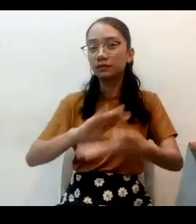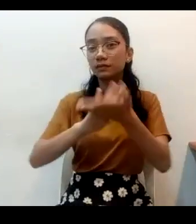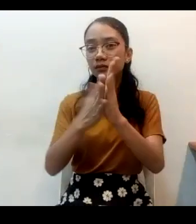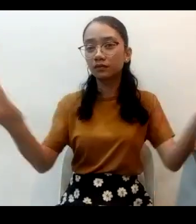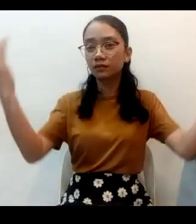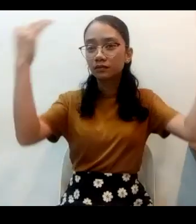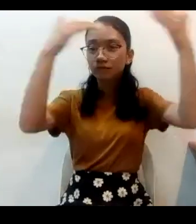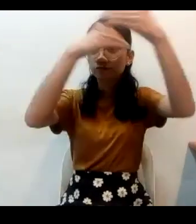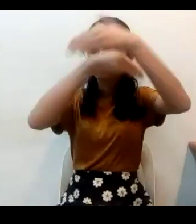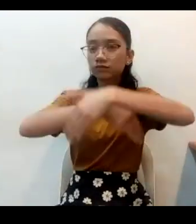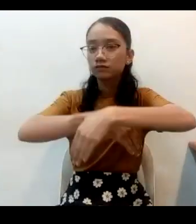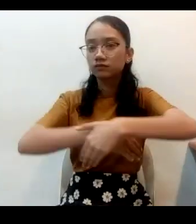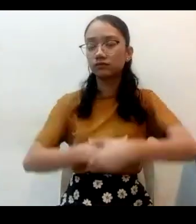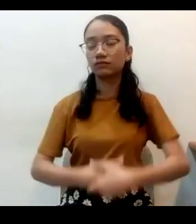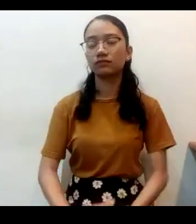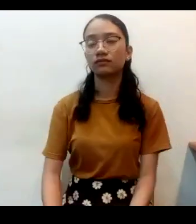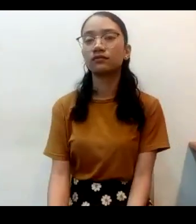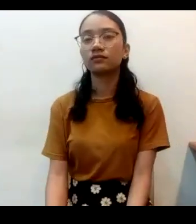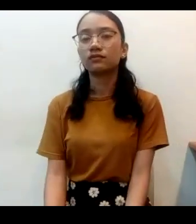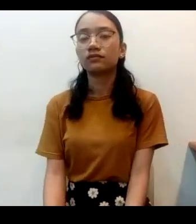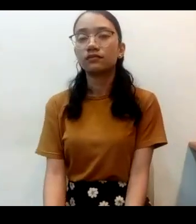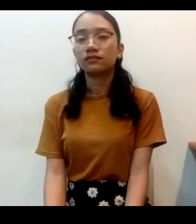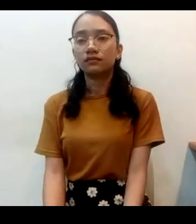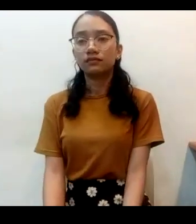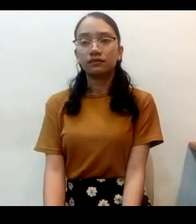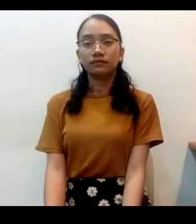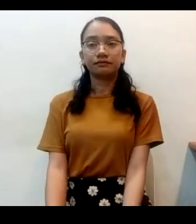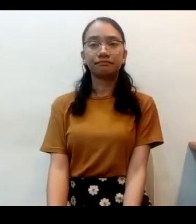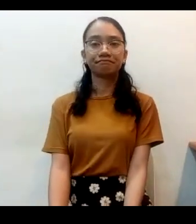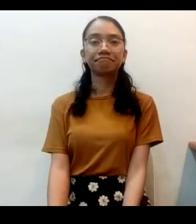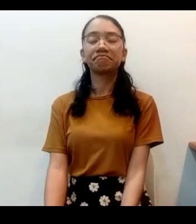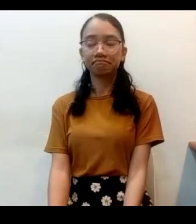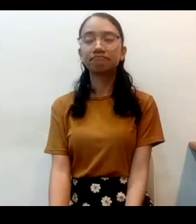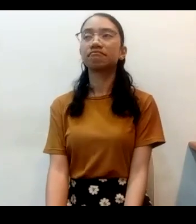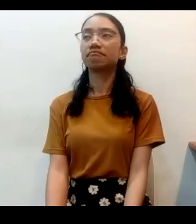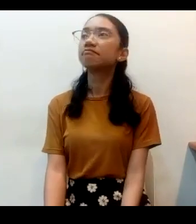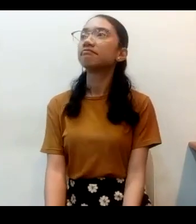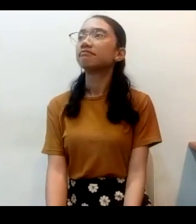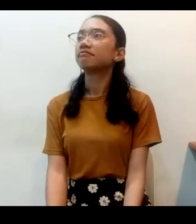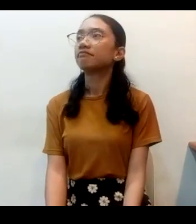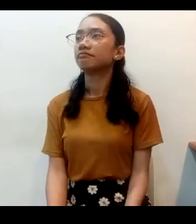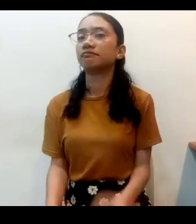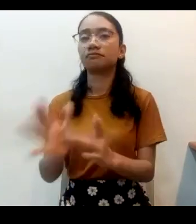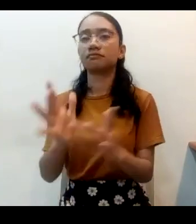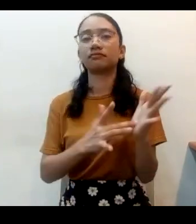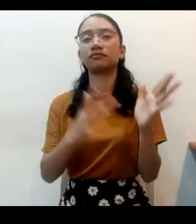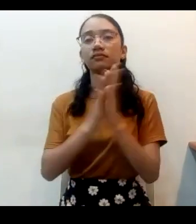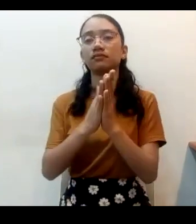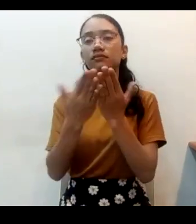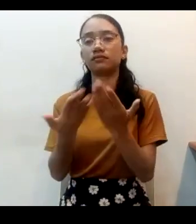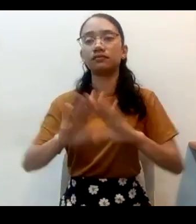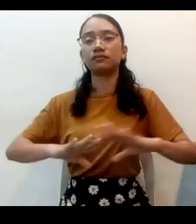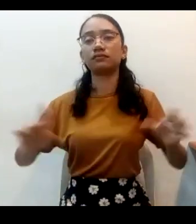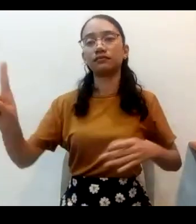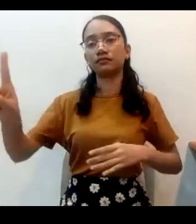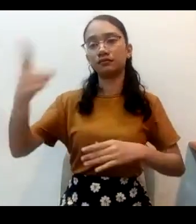na bukas po yung ating spiritual na mata, dahil po sa mga makasalip ng mga bagay, yung ating malabo. Let's look at the first Samuel. Tignan